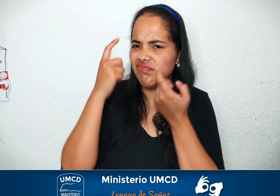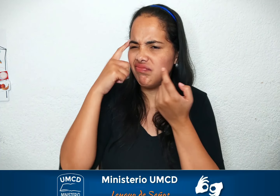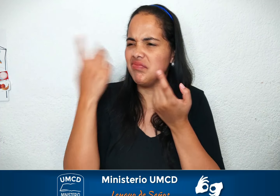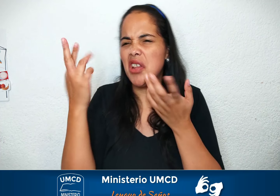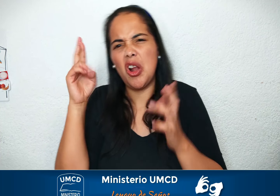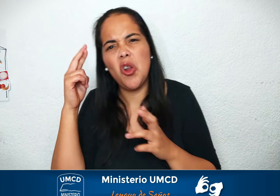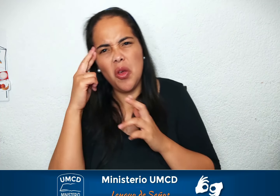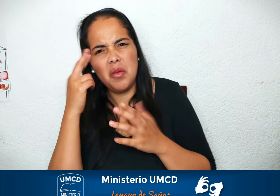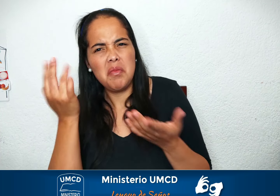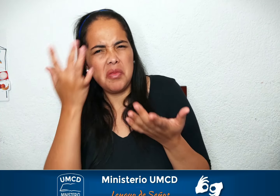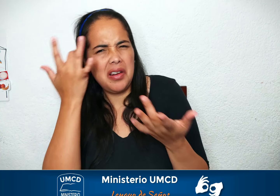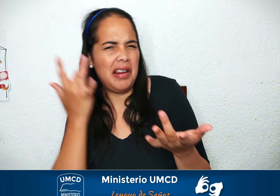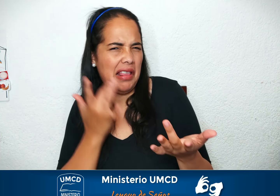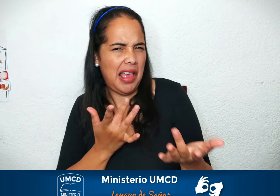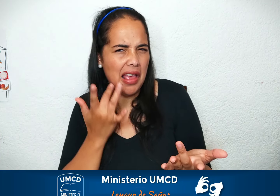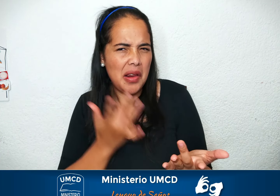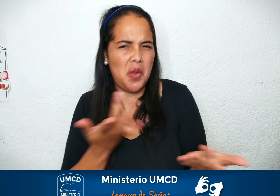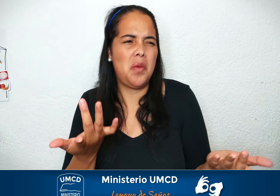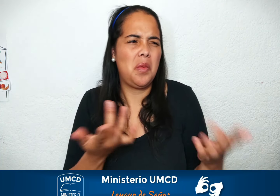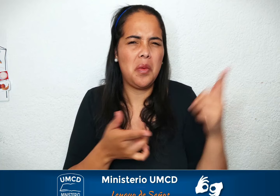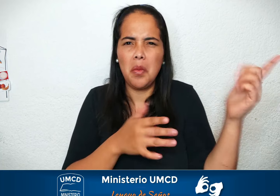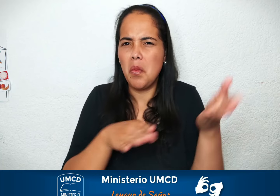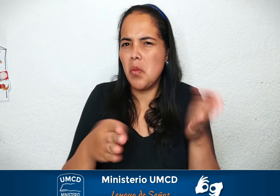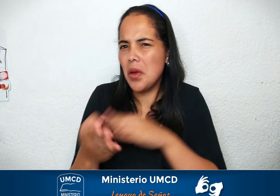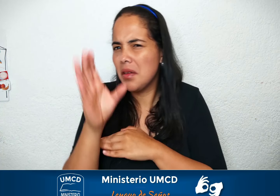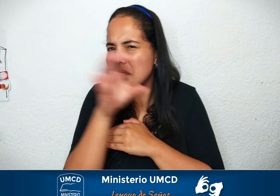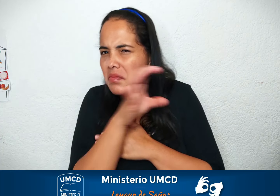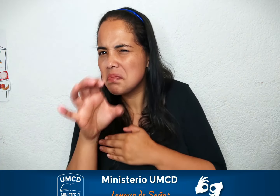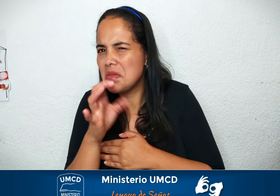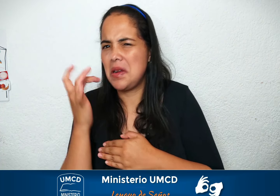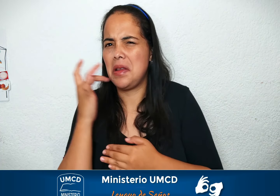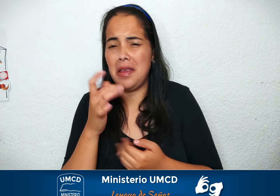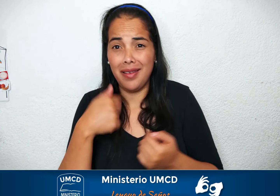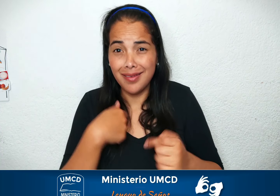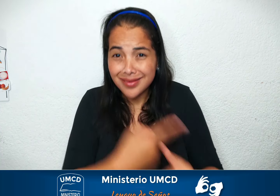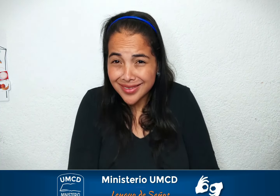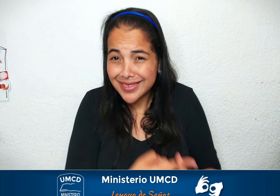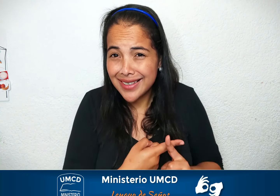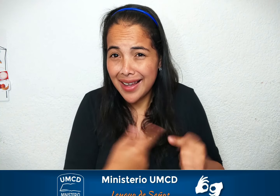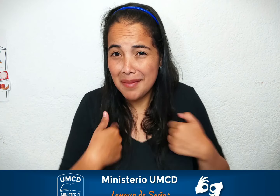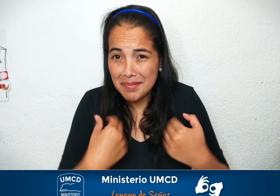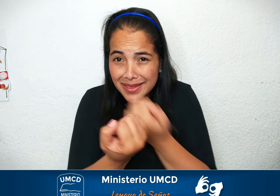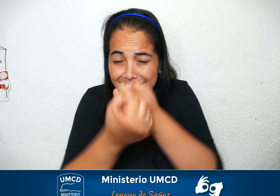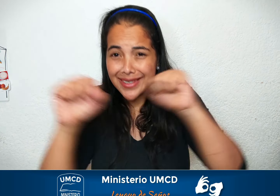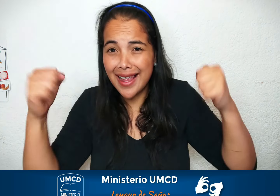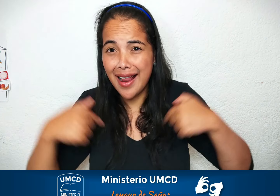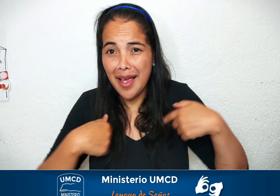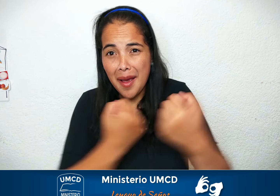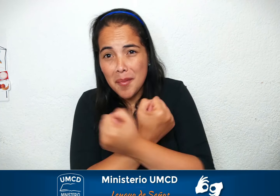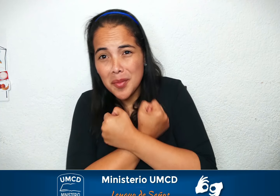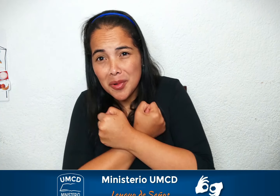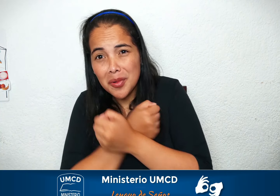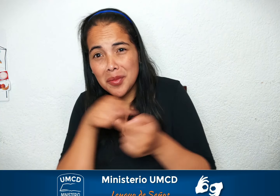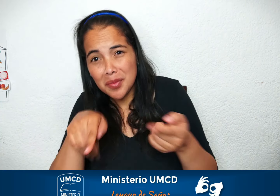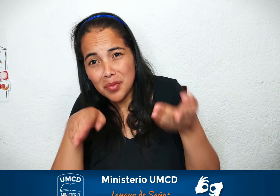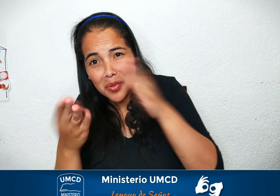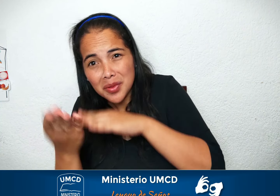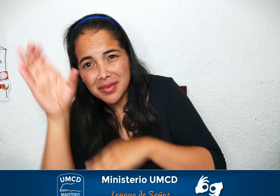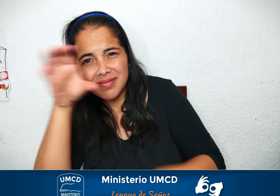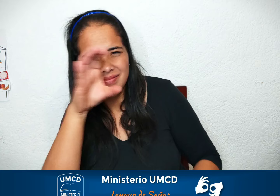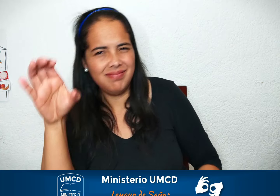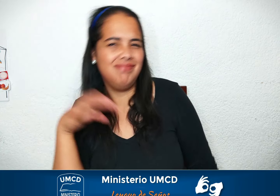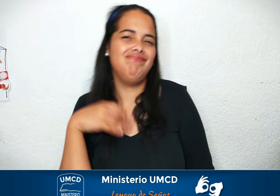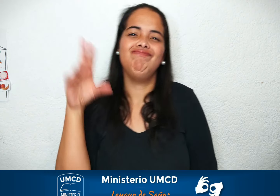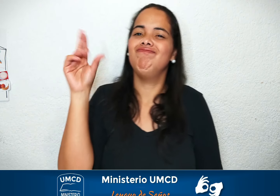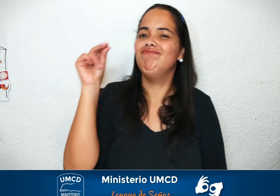antes de comenzar su obra con los griegos, él visitó a los judíos que se encontraban en la sinagoga ahí en la ciudad